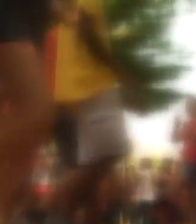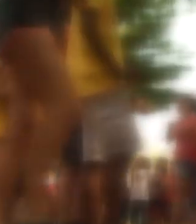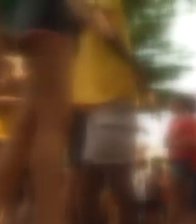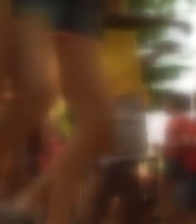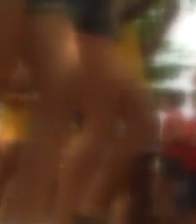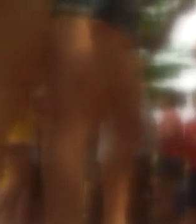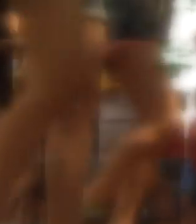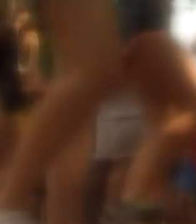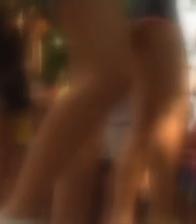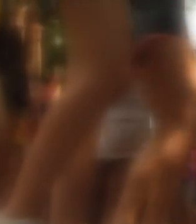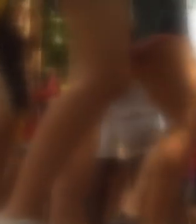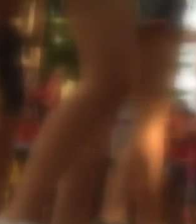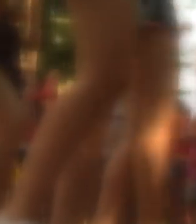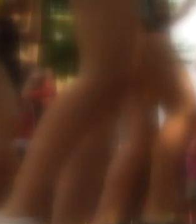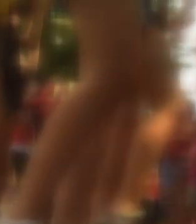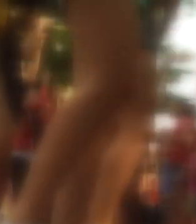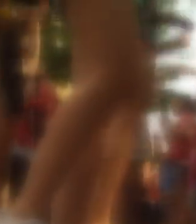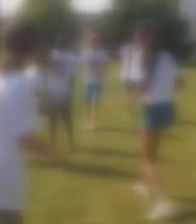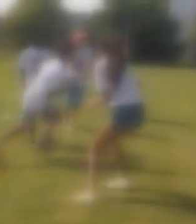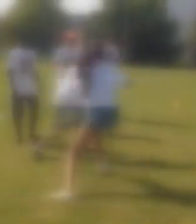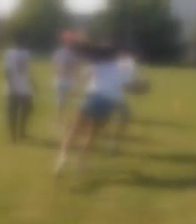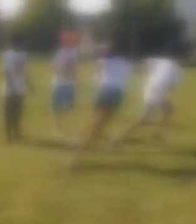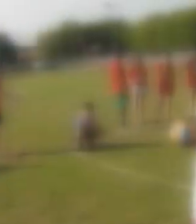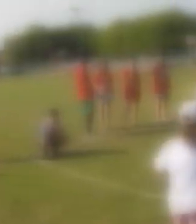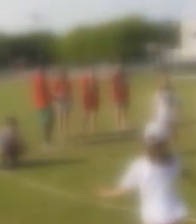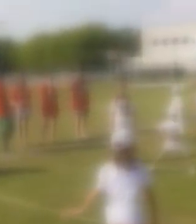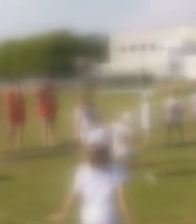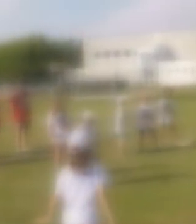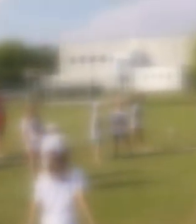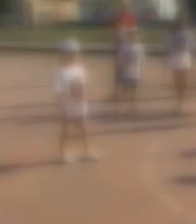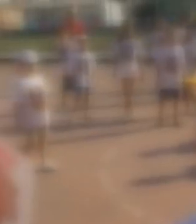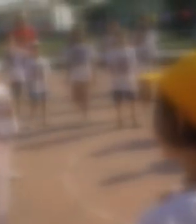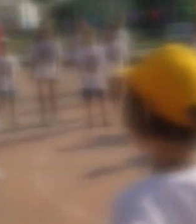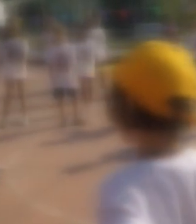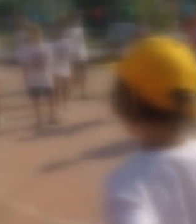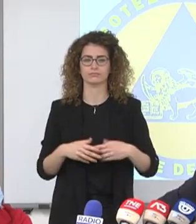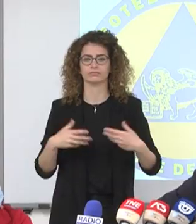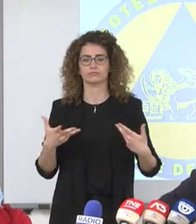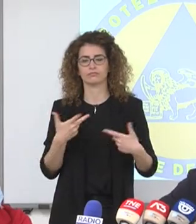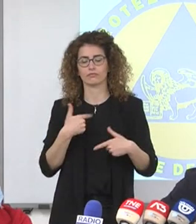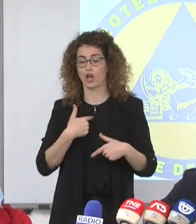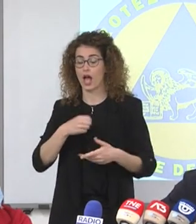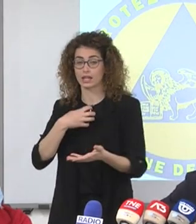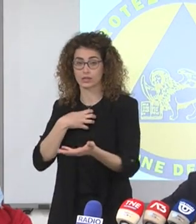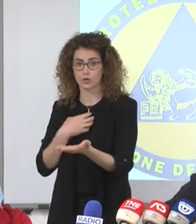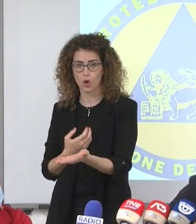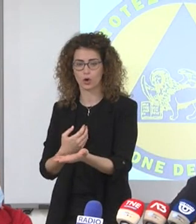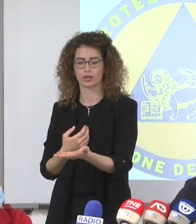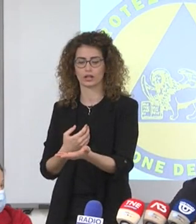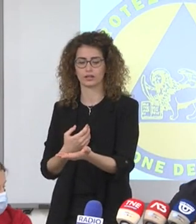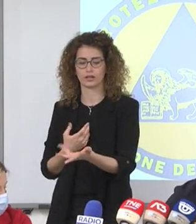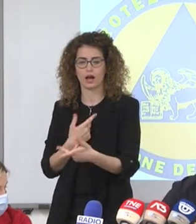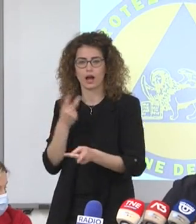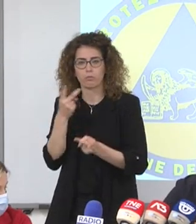portale. Intanto la regione sta affrontando parallelamente un'altra questione in vista dell'estate. L'assessore sta